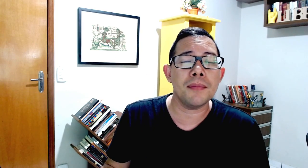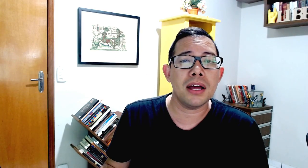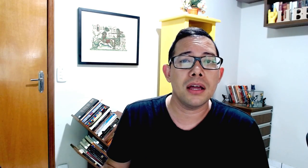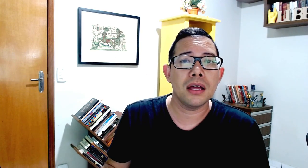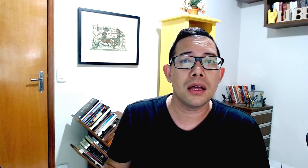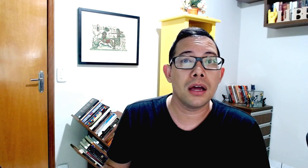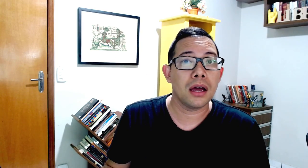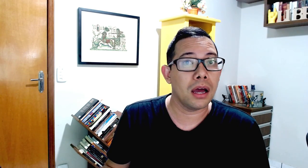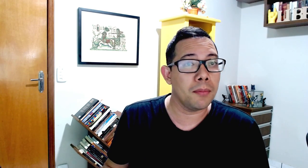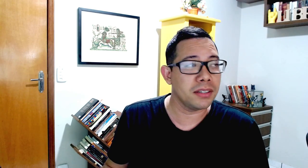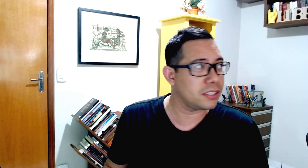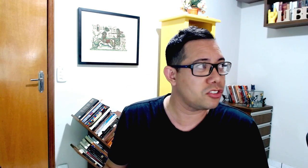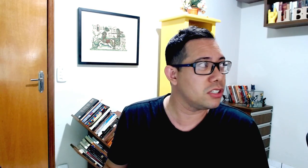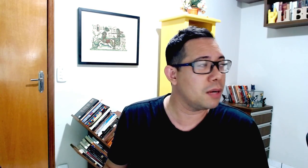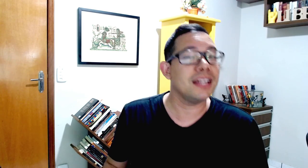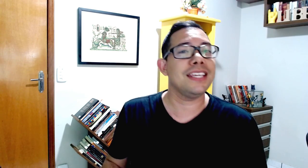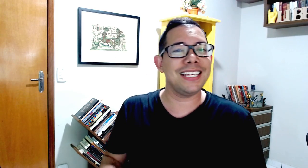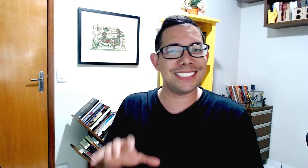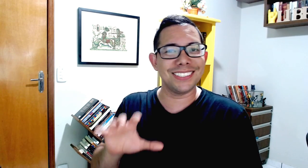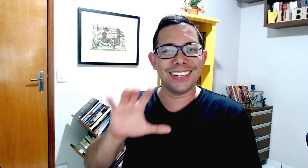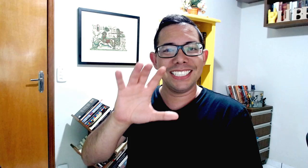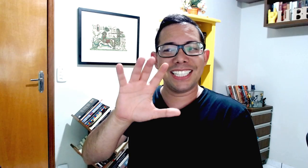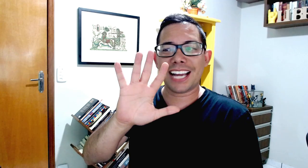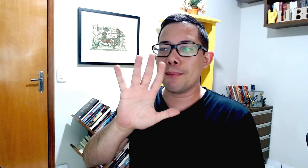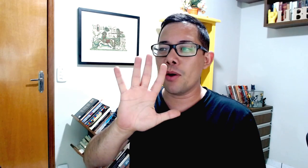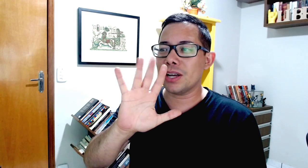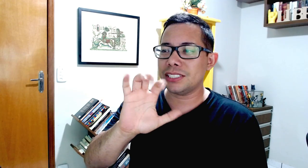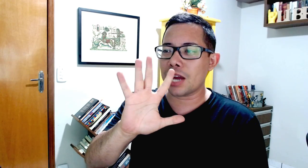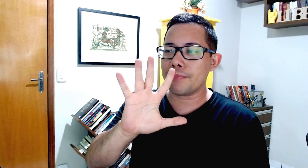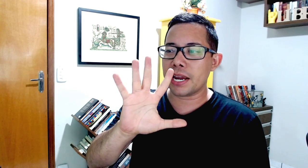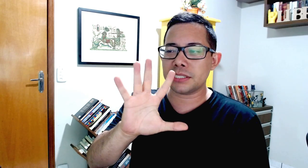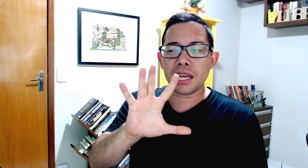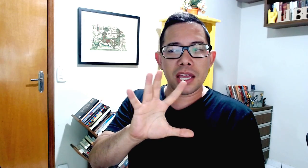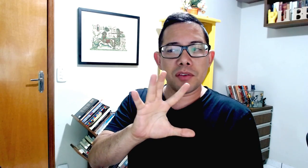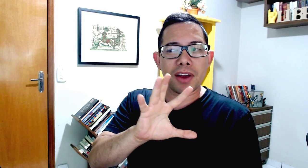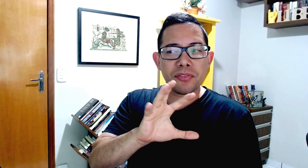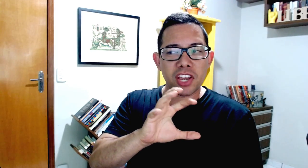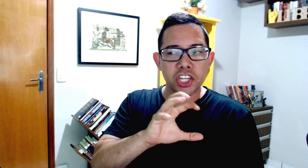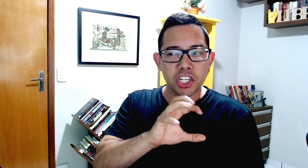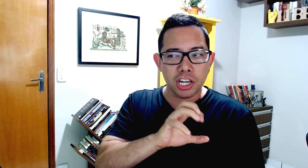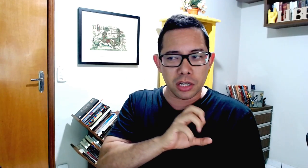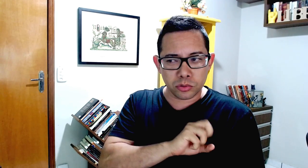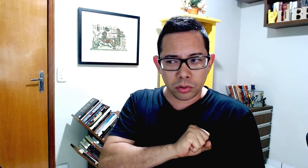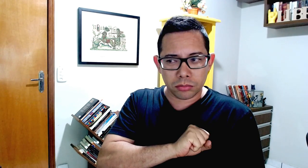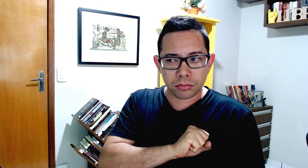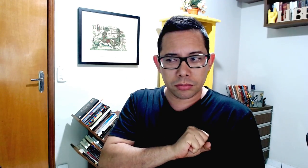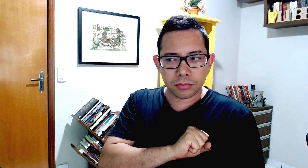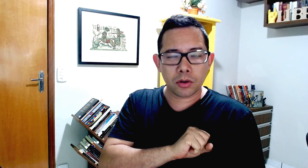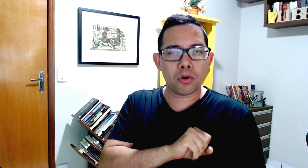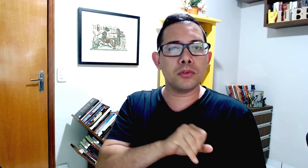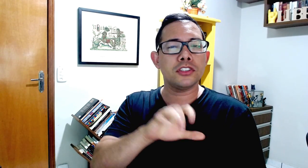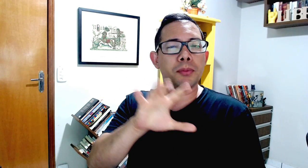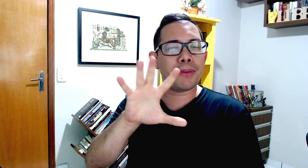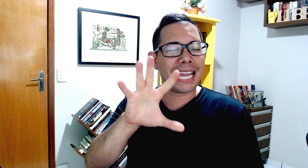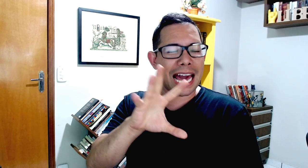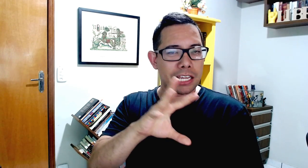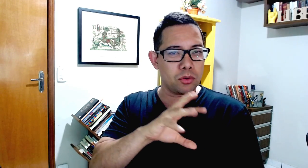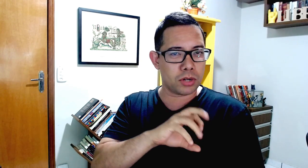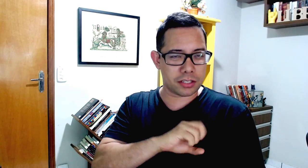ama ama se não te ama isso você com a mão assim aberta e vai fechando como se fosse pegar aqui